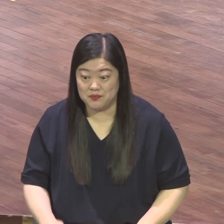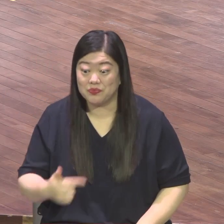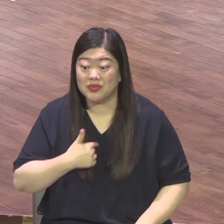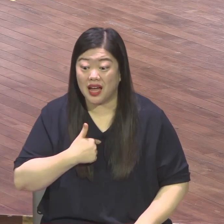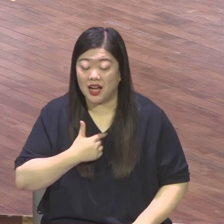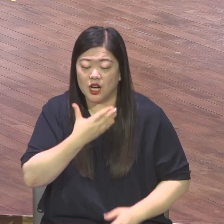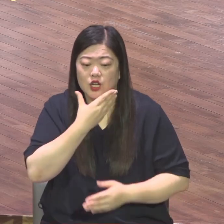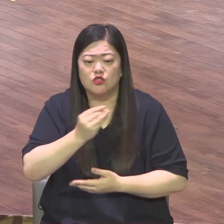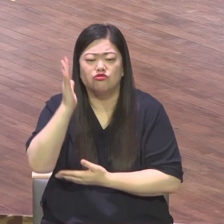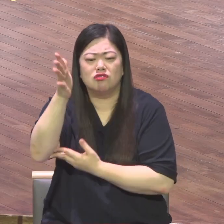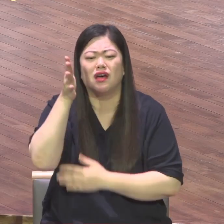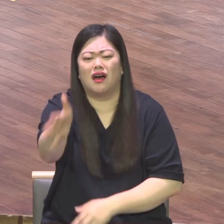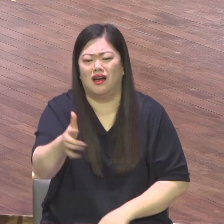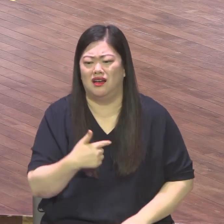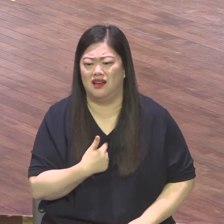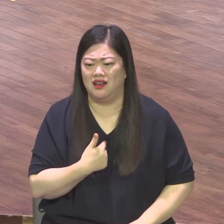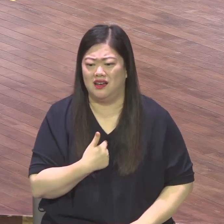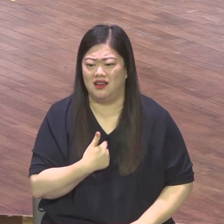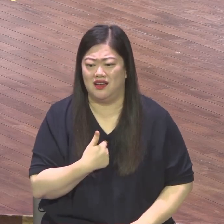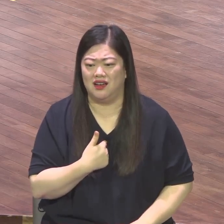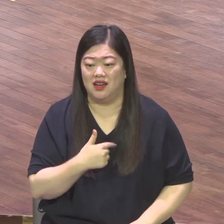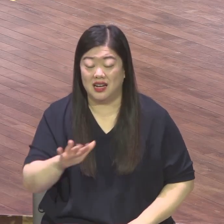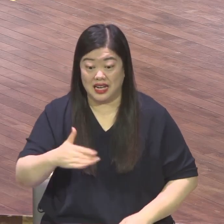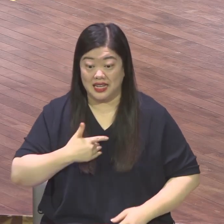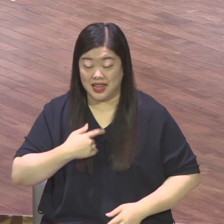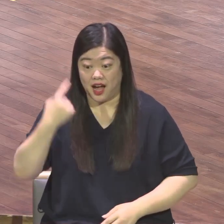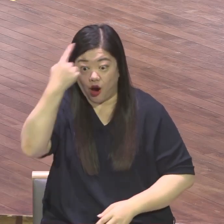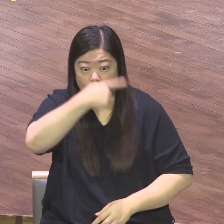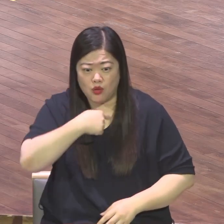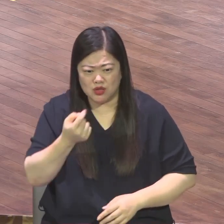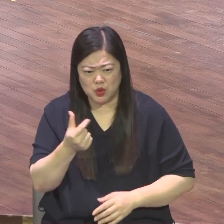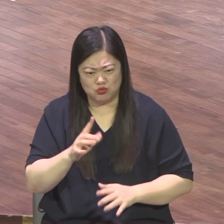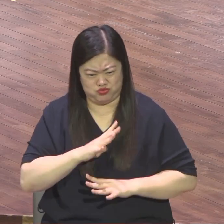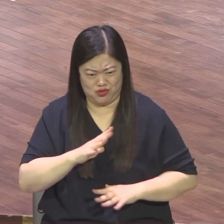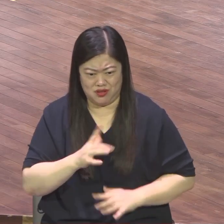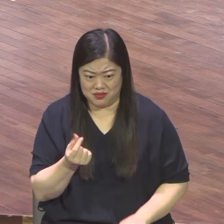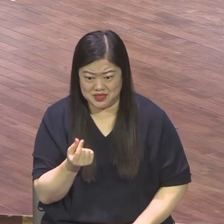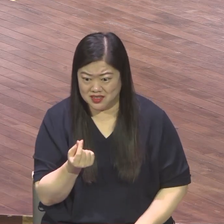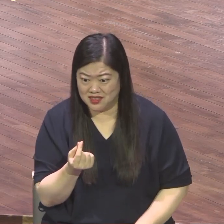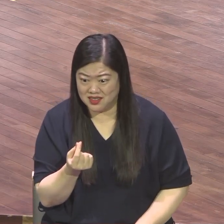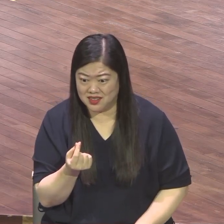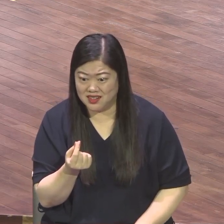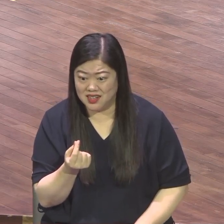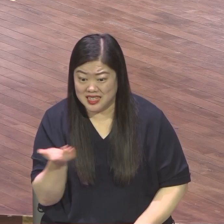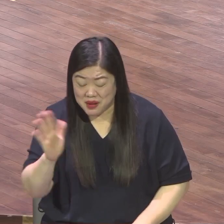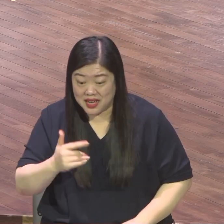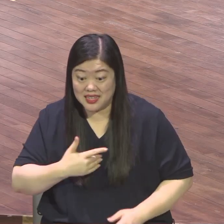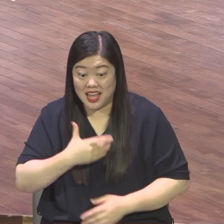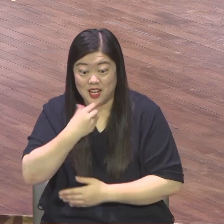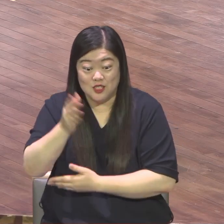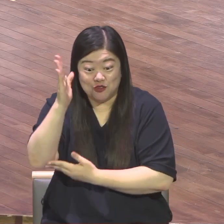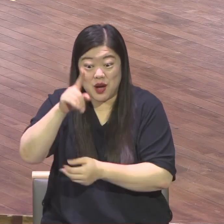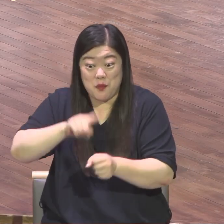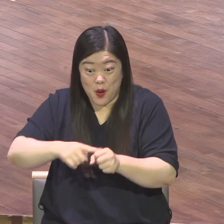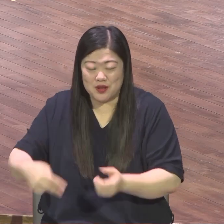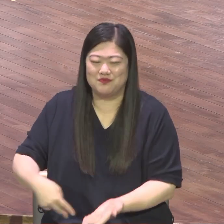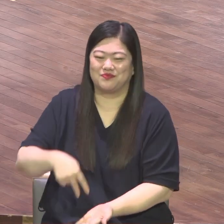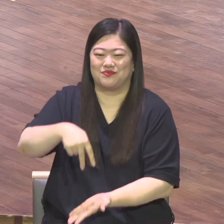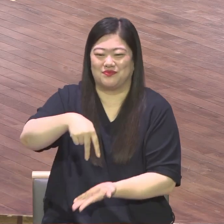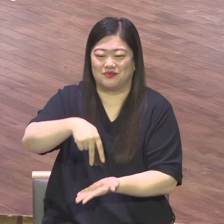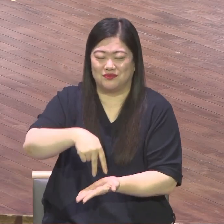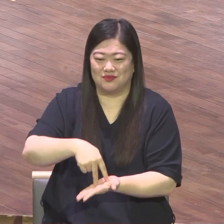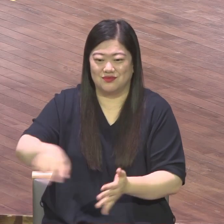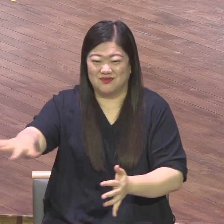시작해요. 제 인상과 달리 막 박수 치고 우리 임만누엘교회 그 뭐 입당한 데가 축사